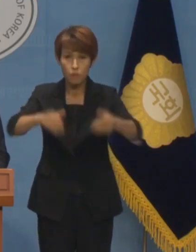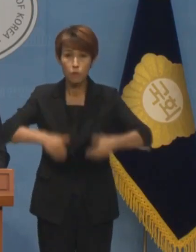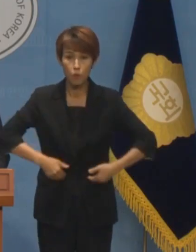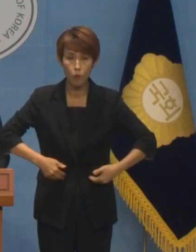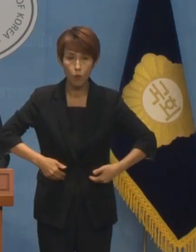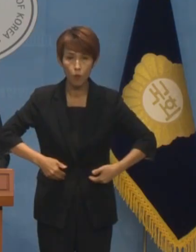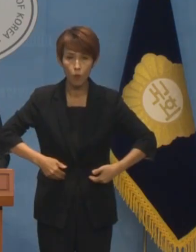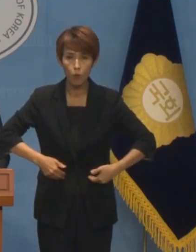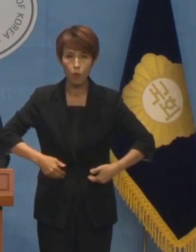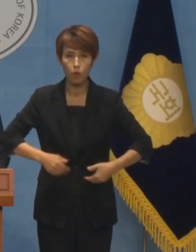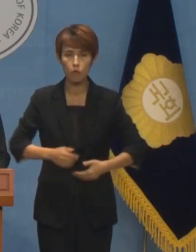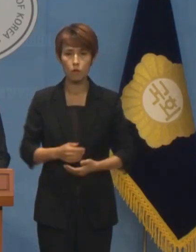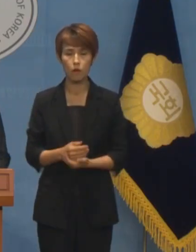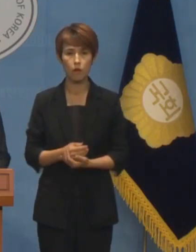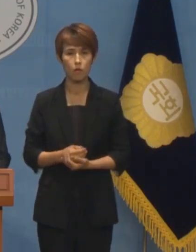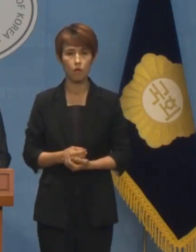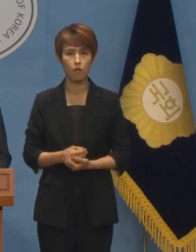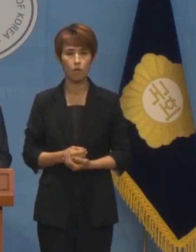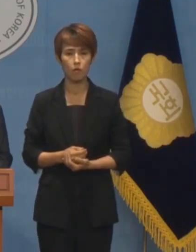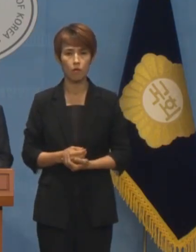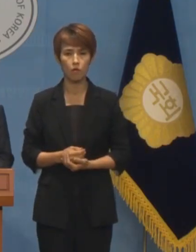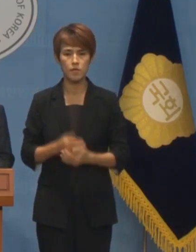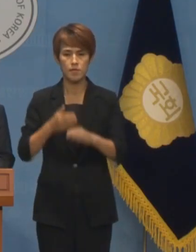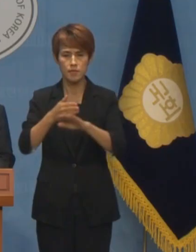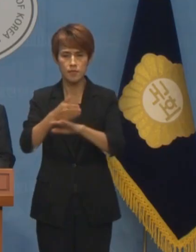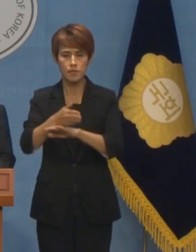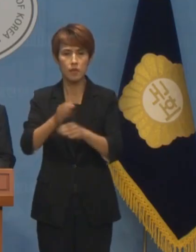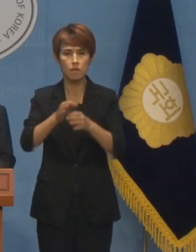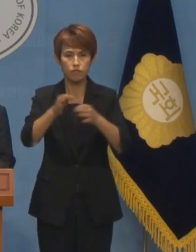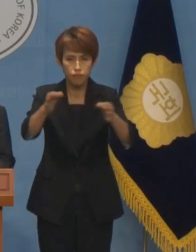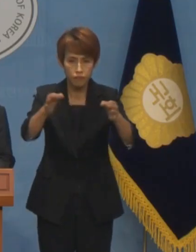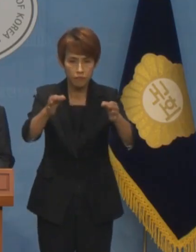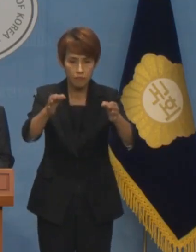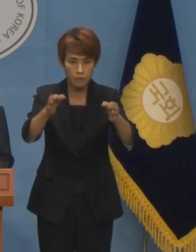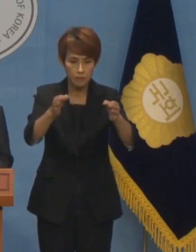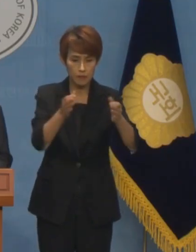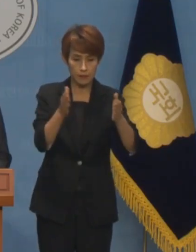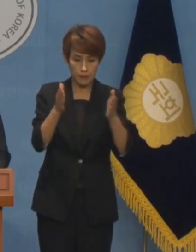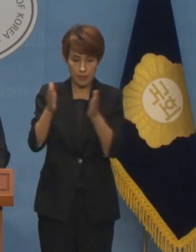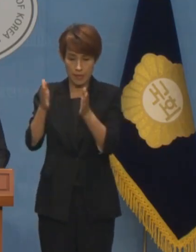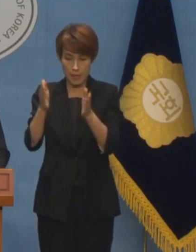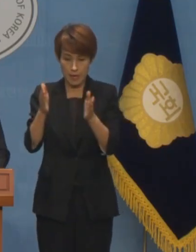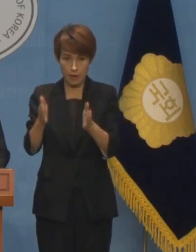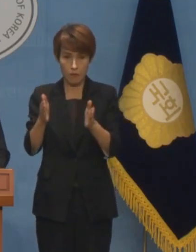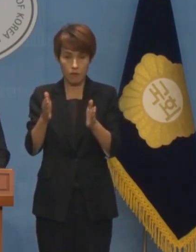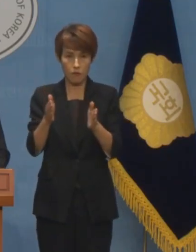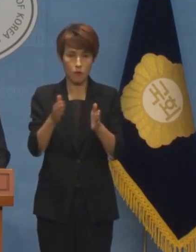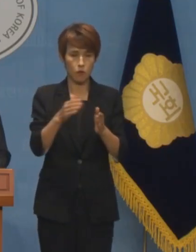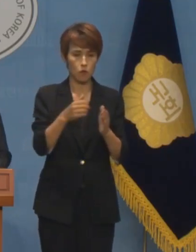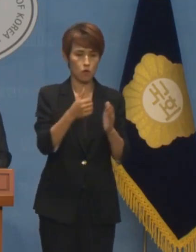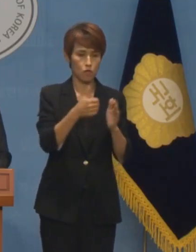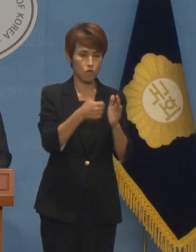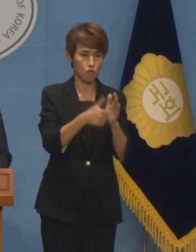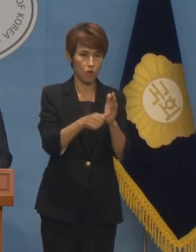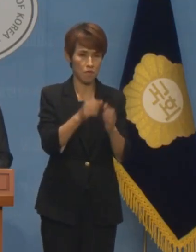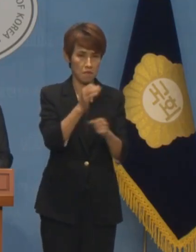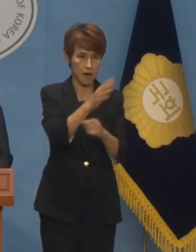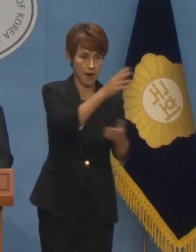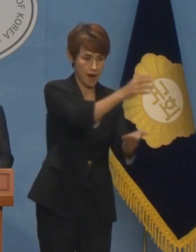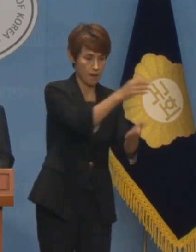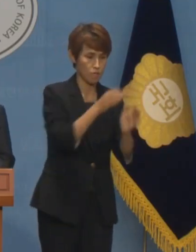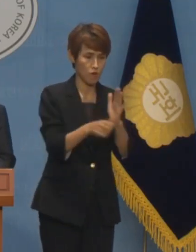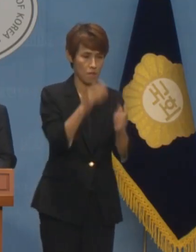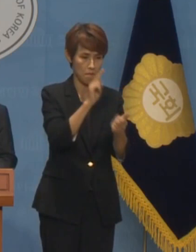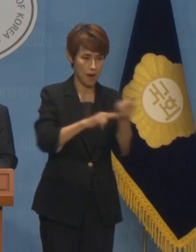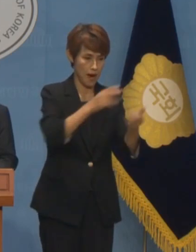늦게 해주는, 정산 주기를 늦게 해주는 그 사이에 그 돈을 가지고 활용한 것들이 문제여서, 이